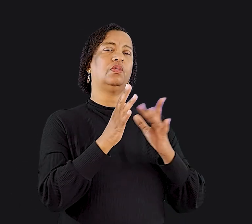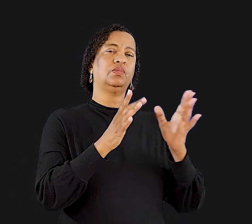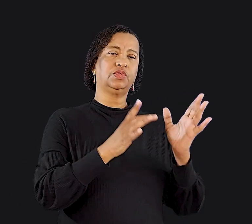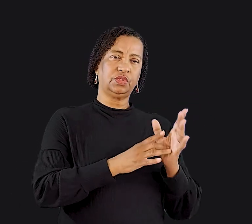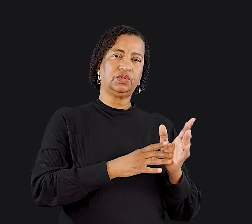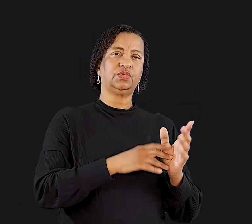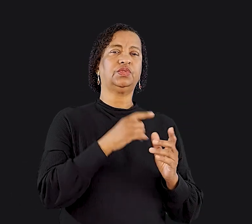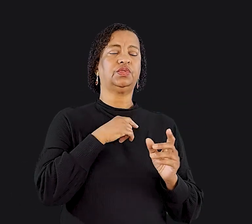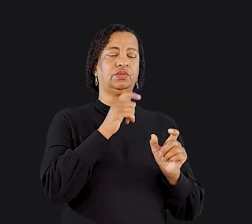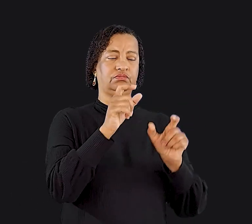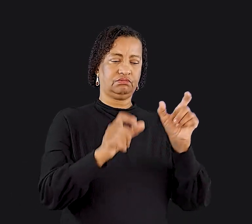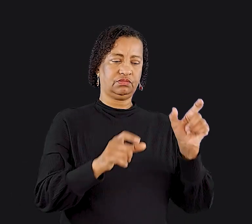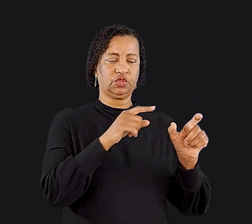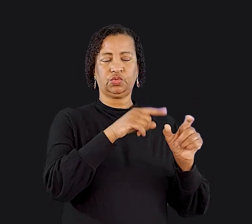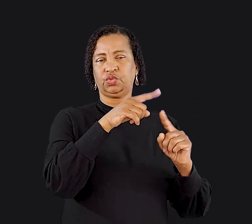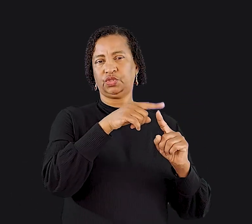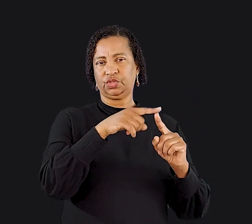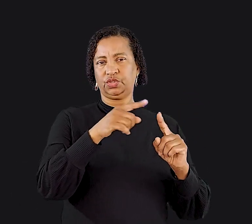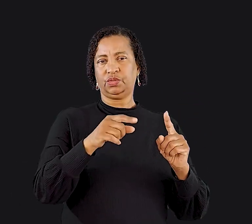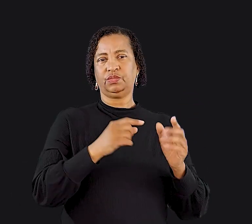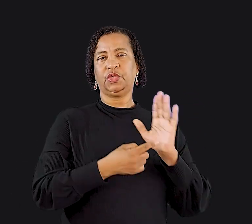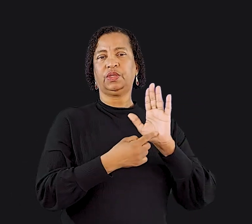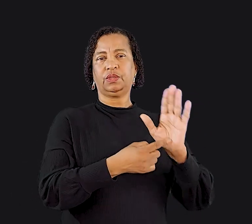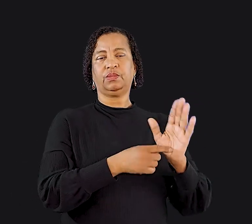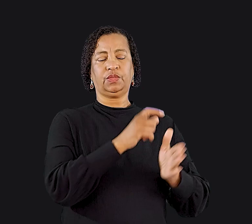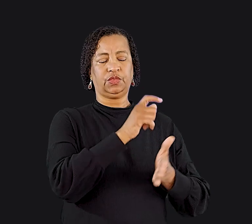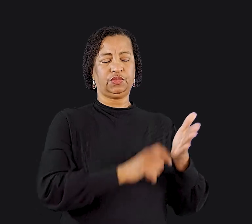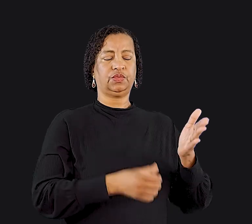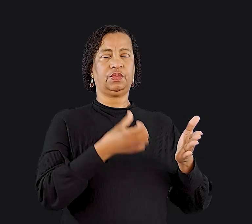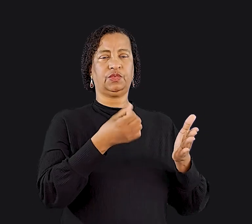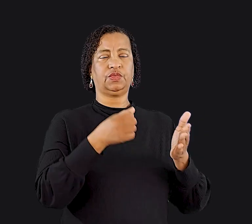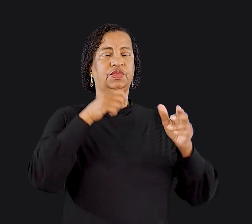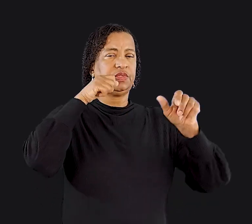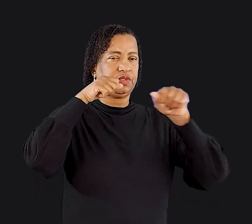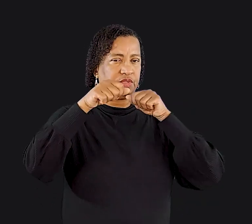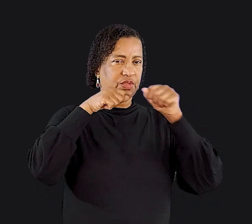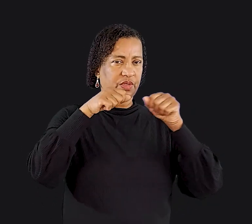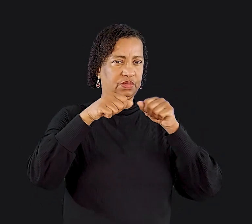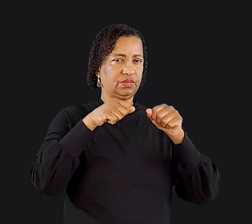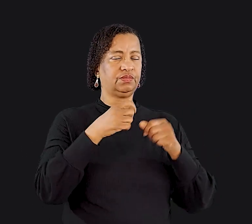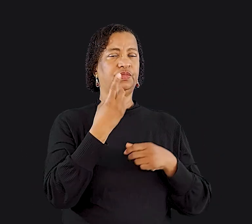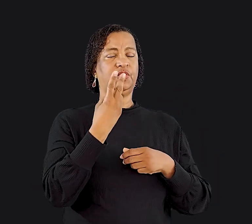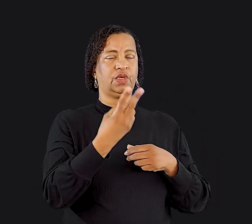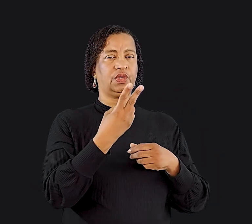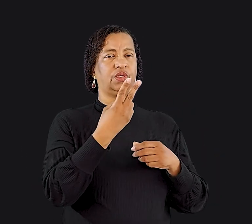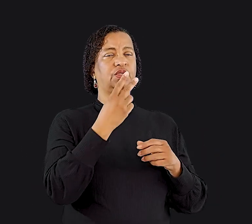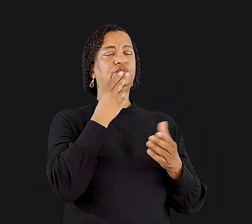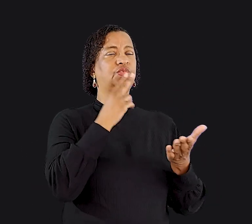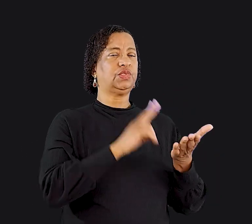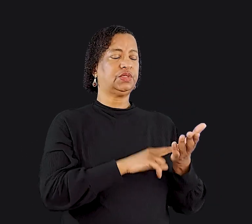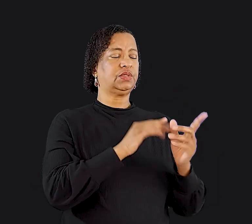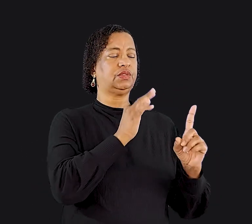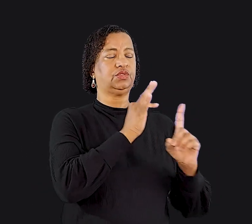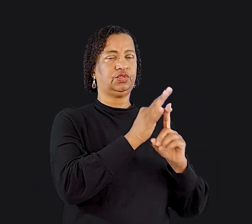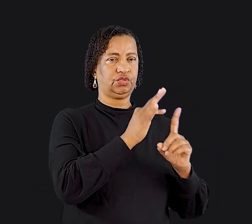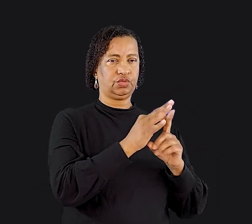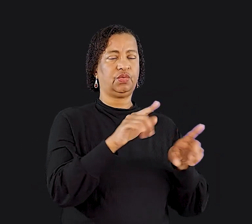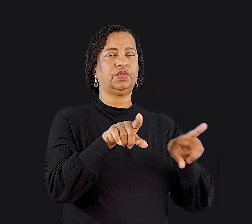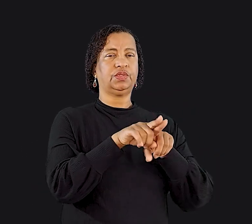dois tipos de oficiais que aparecem no capítulo 6 de Atos. As duas cartas de Timóteo e também a de Tito tratam